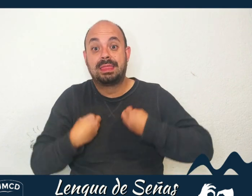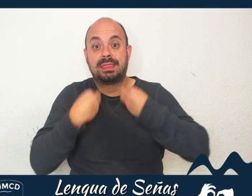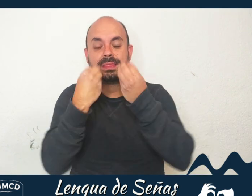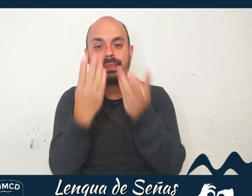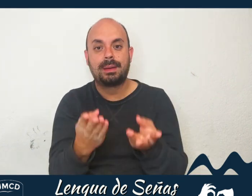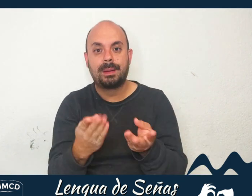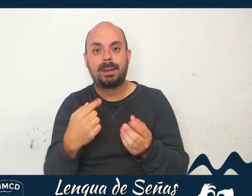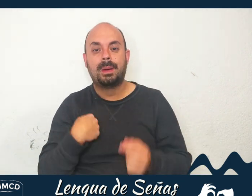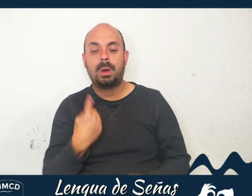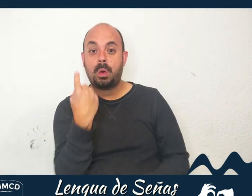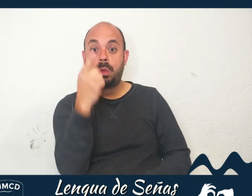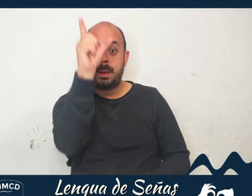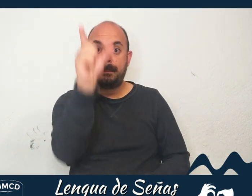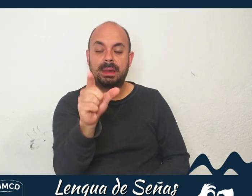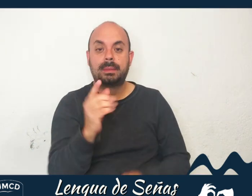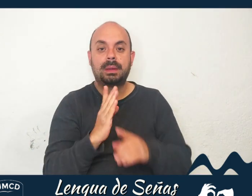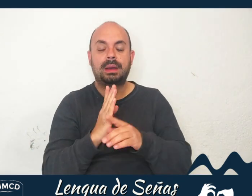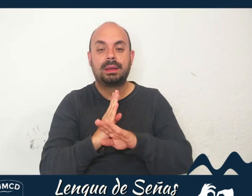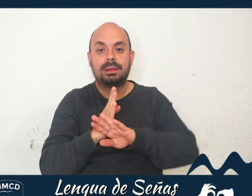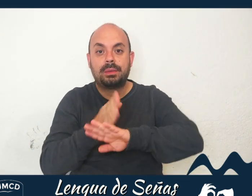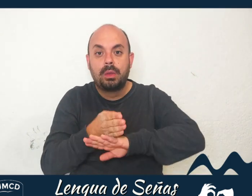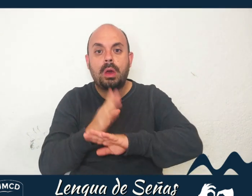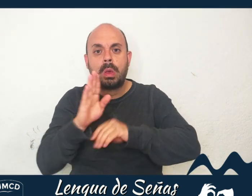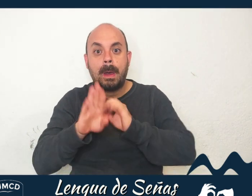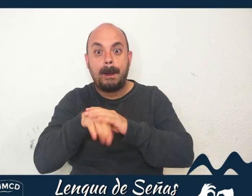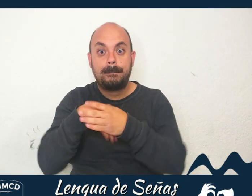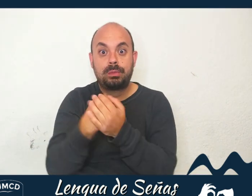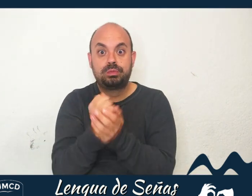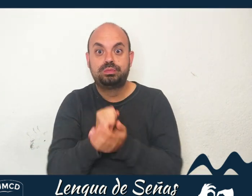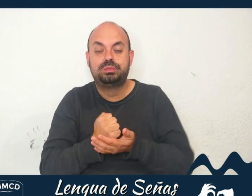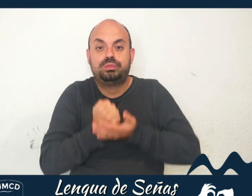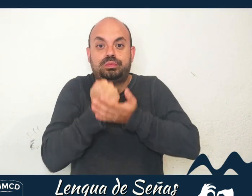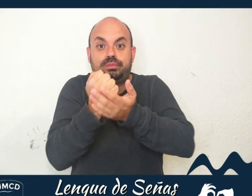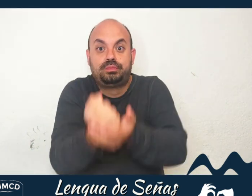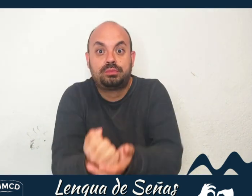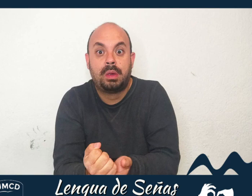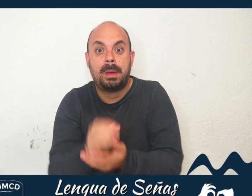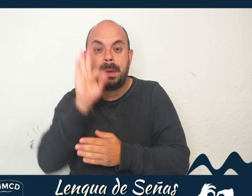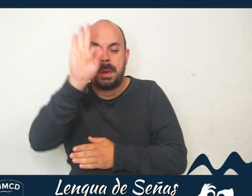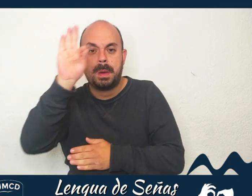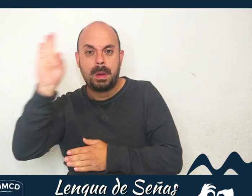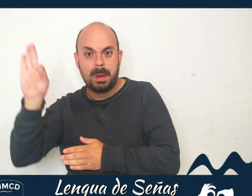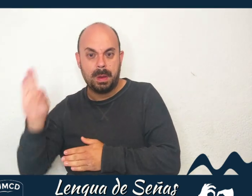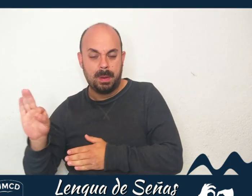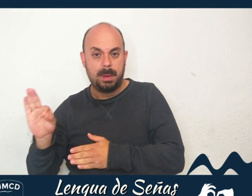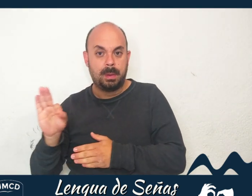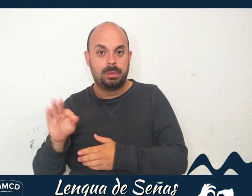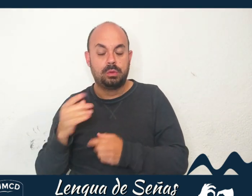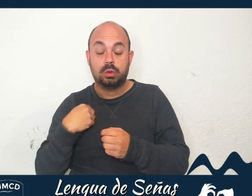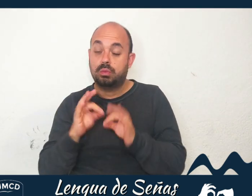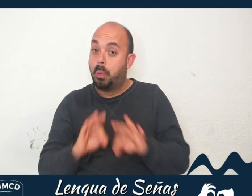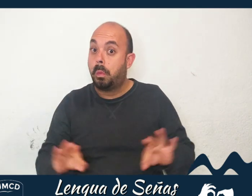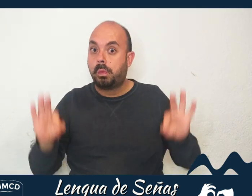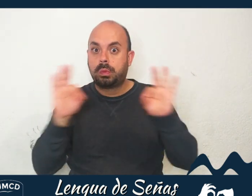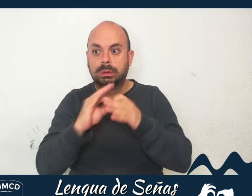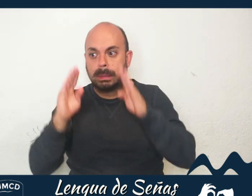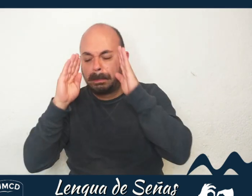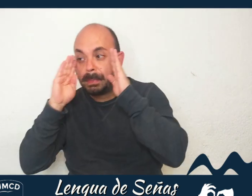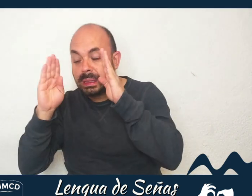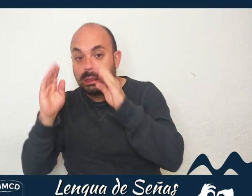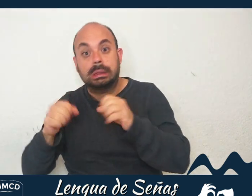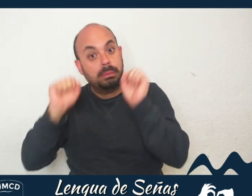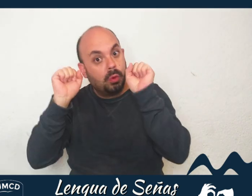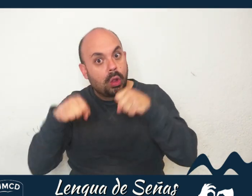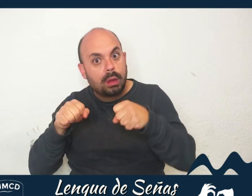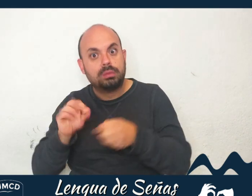el Evangelio a alguien. Y en esos instantes, la puerta que se nos abre es la oportunidad que tenemos